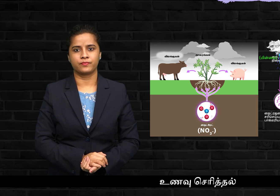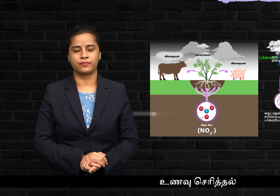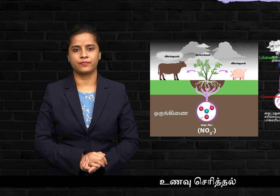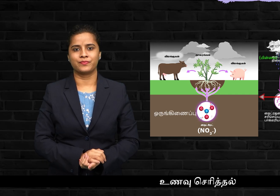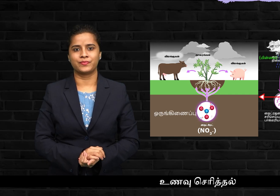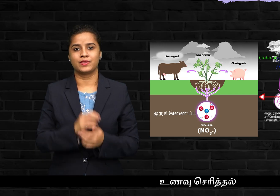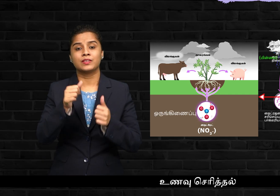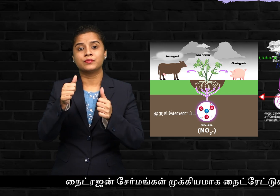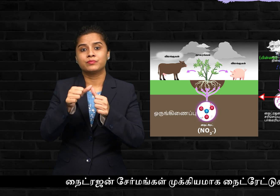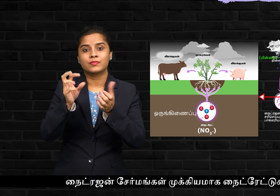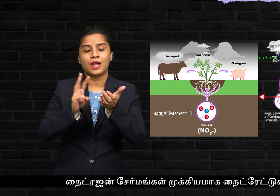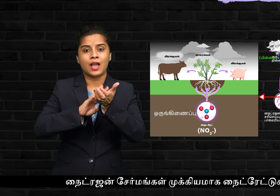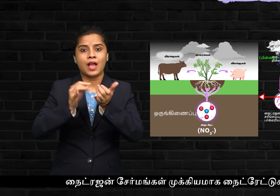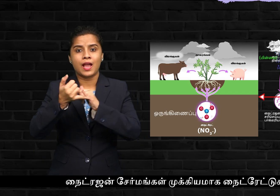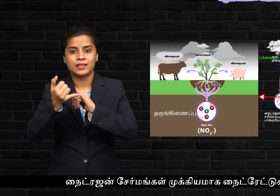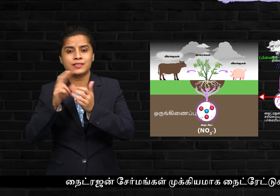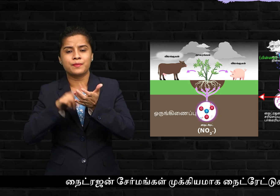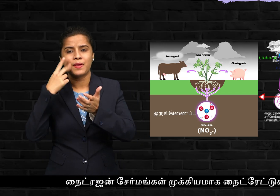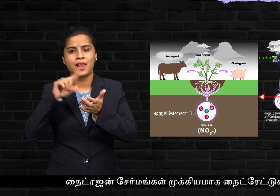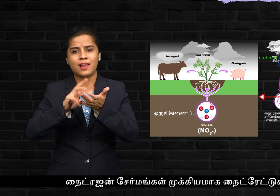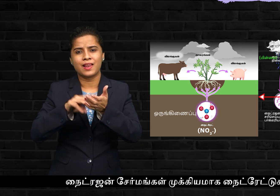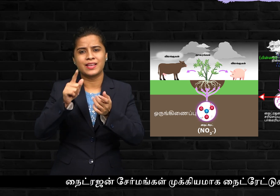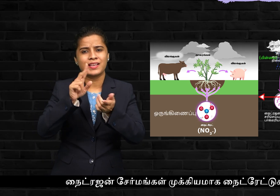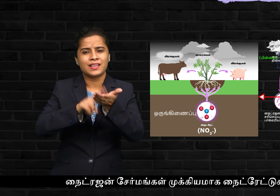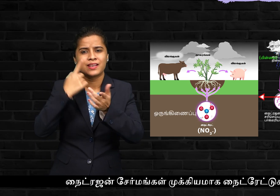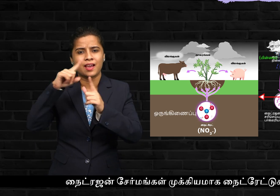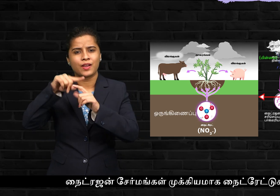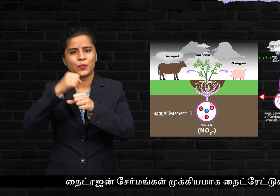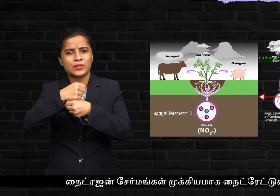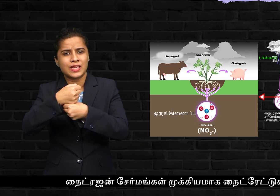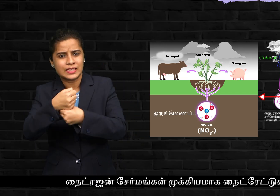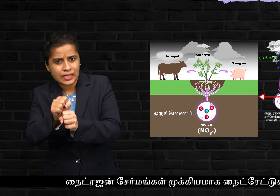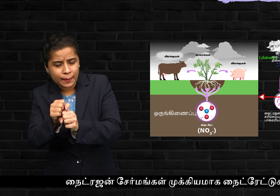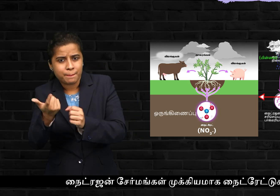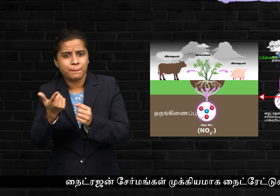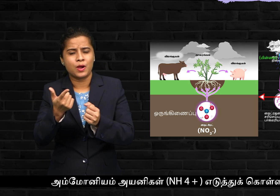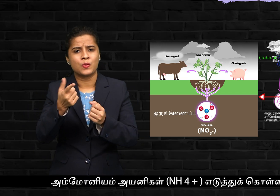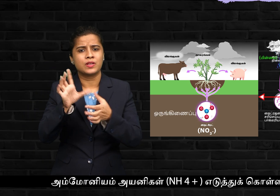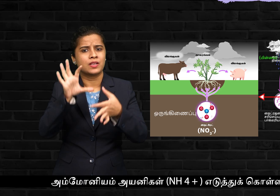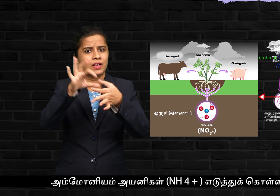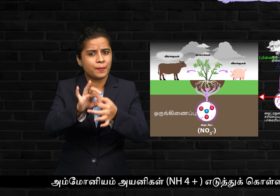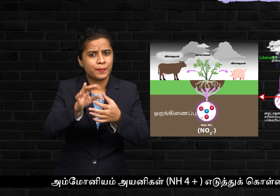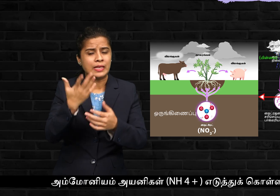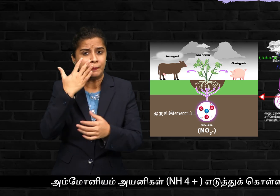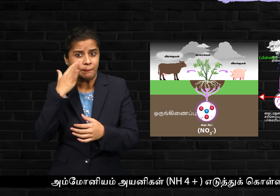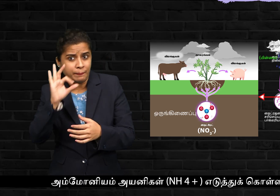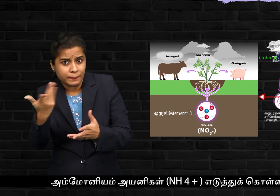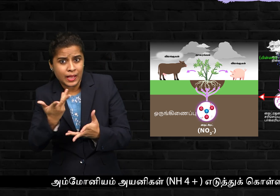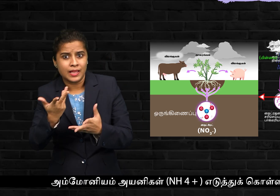உணவு செரித்தல். நைட்ரஜன் சேர்மங்கள் முக்கியமாக நைட்ரேட்டுகள் அல்லது அமோனியம் அயனிகள்,